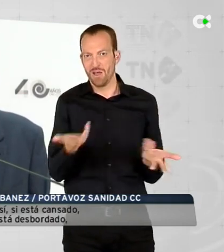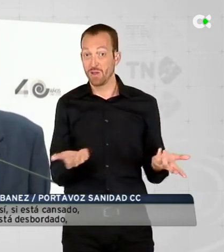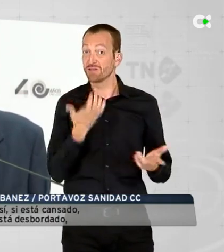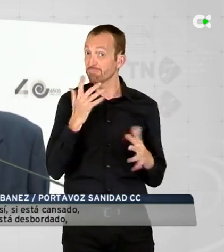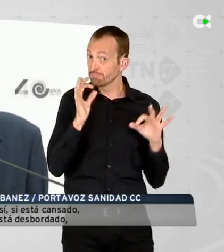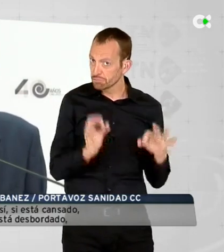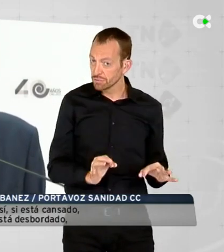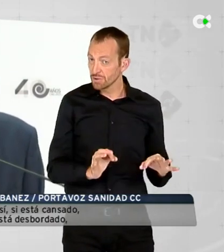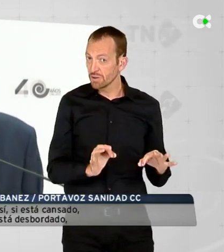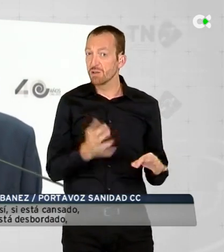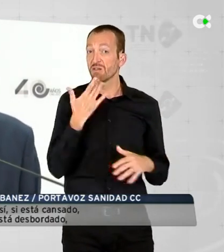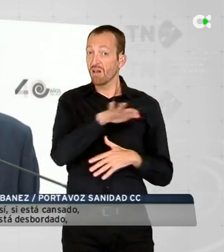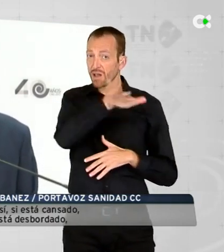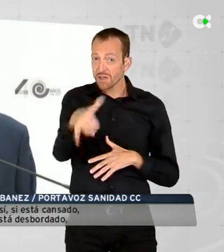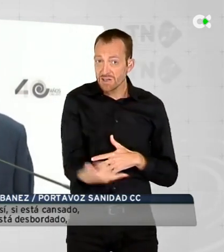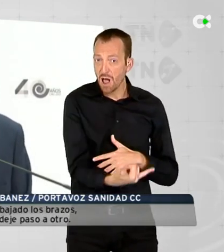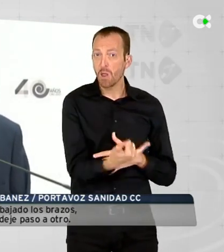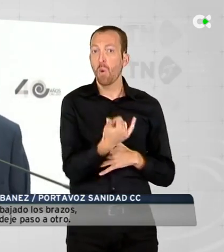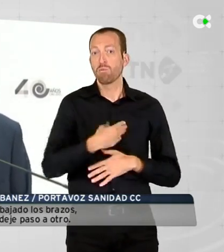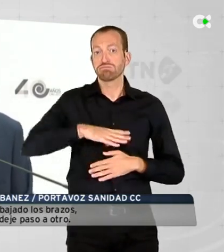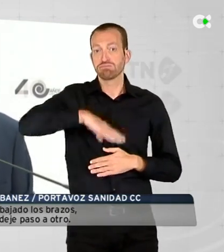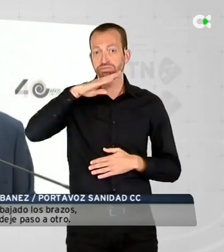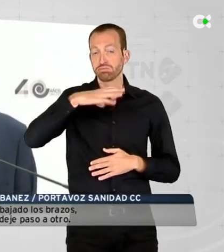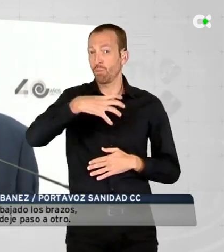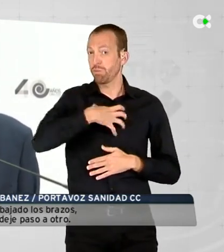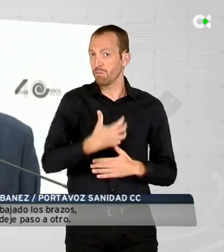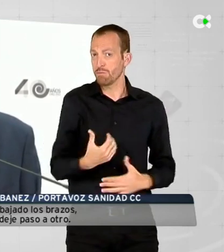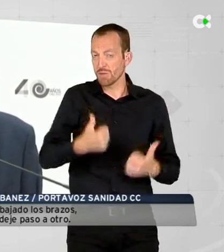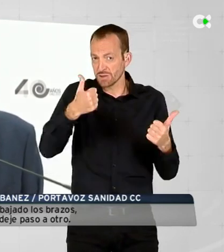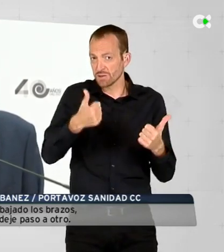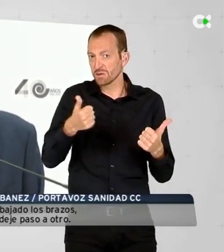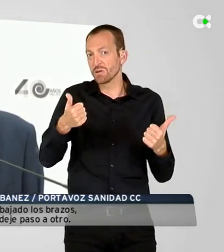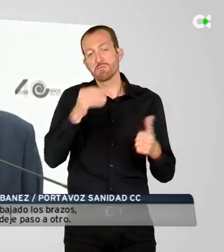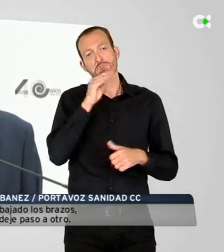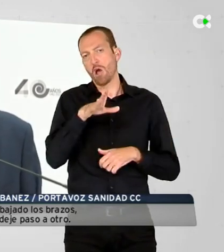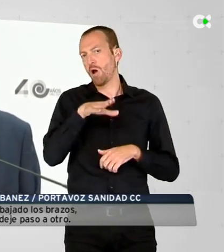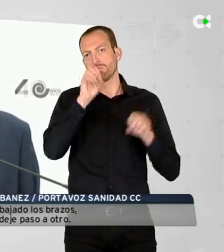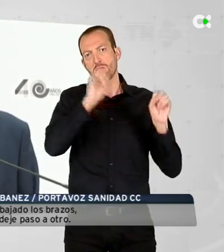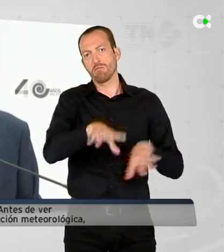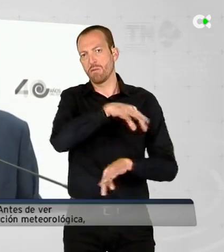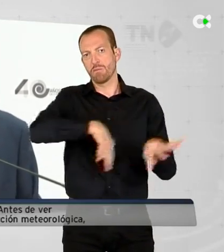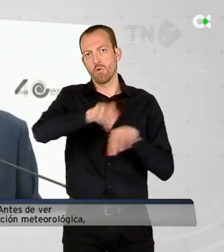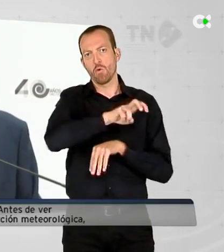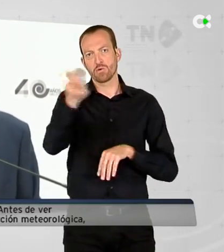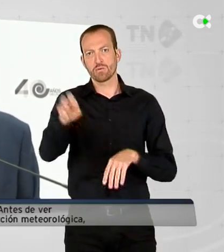es así se está cansado se está desbordado se ha bajado los brazos que deje paso a otro